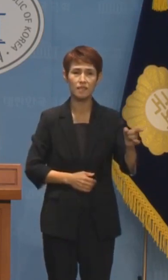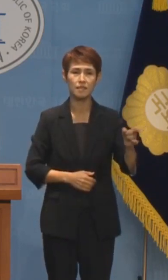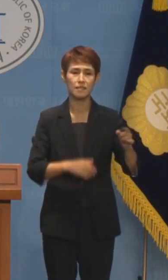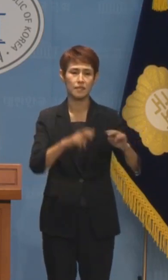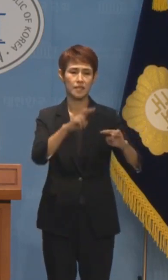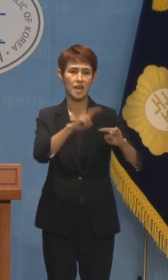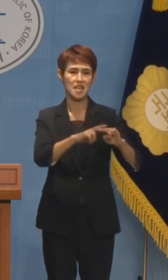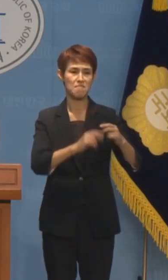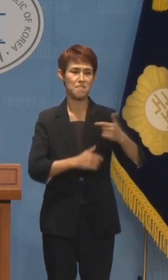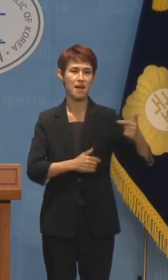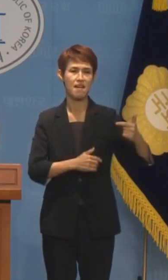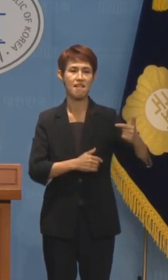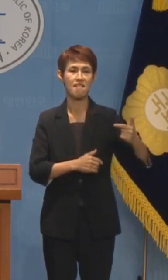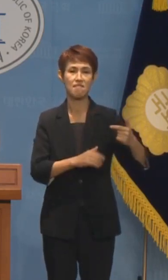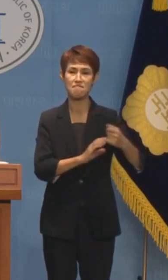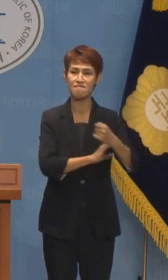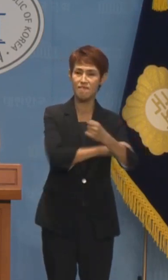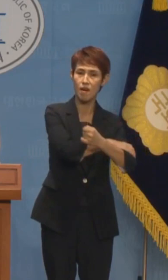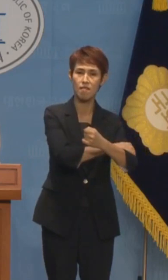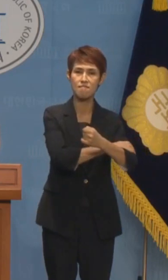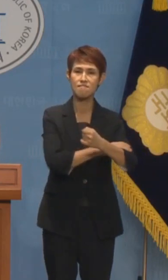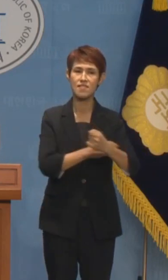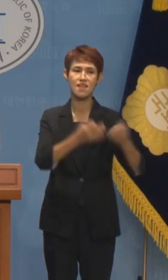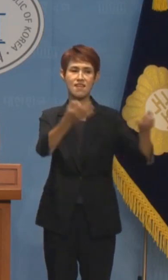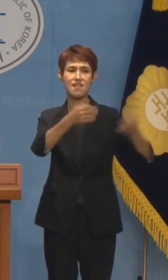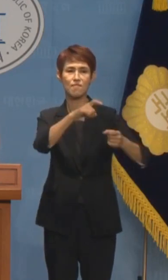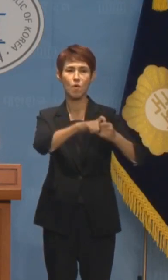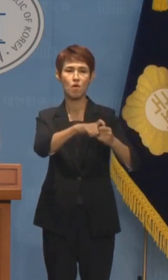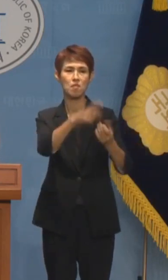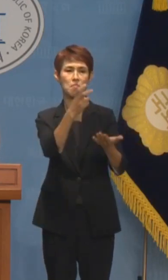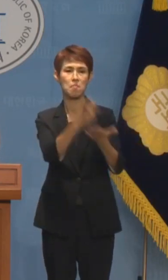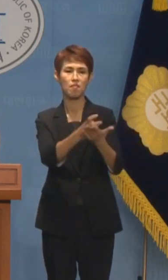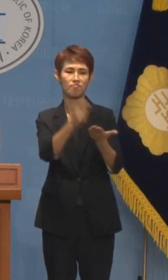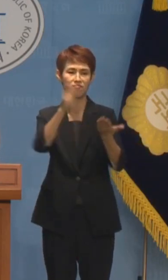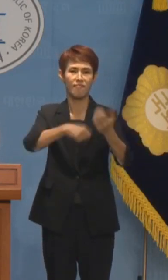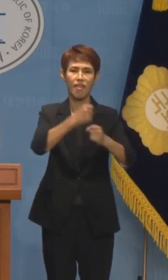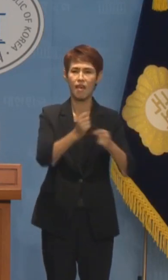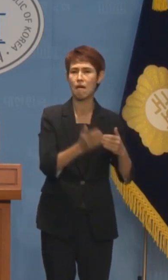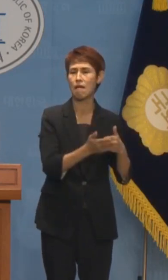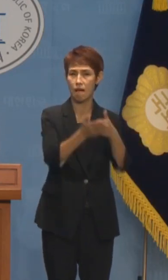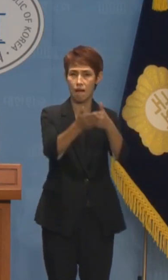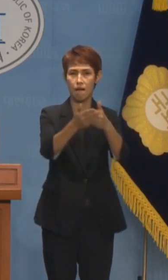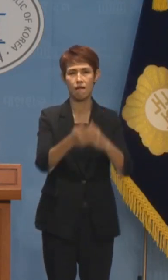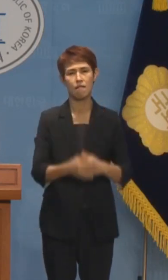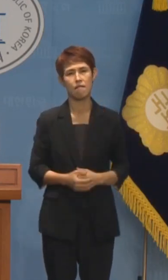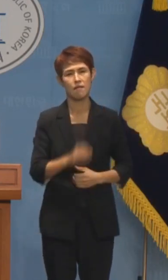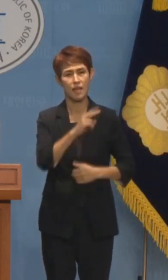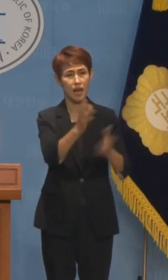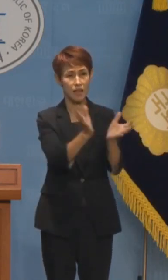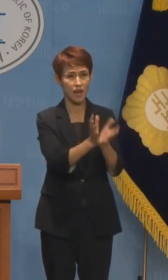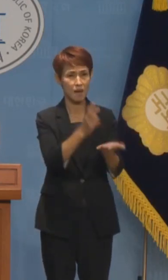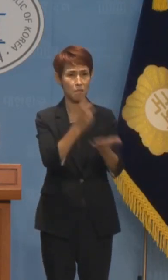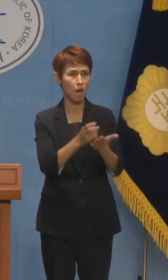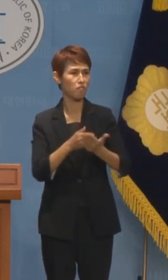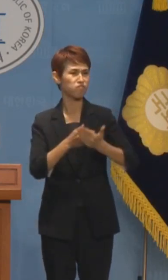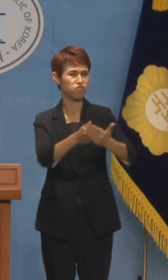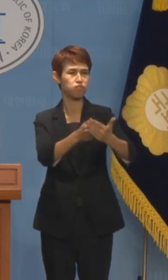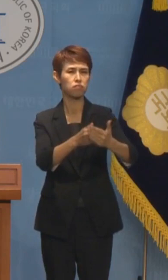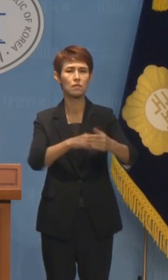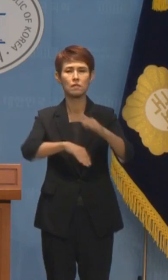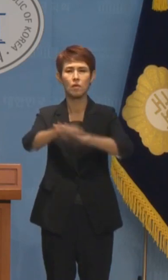또다시 포퓰리즘 입법을 밀어붙이려 합니다 거대 야당의 입법 폭주는 여야